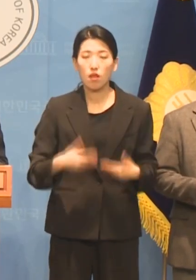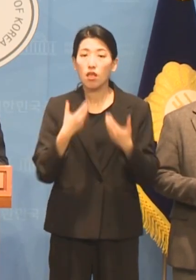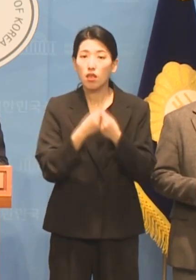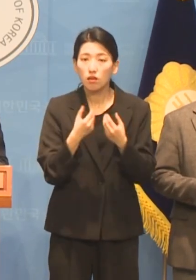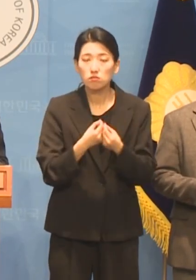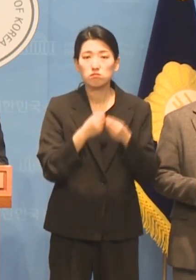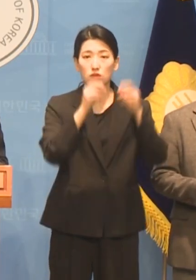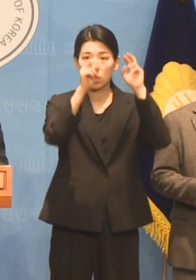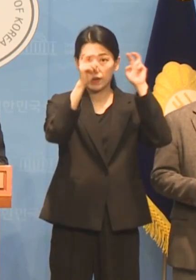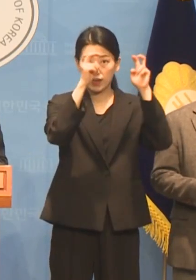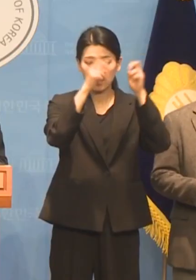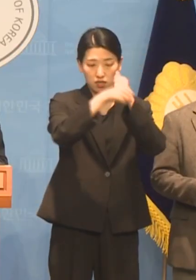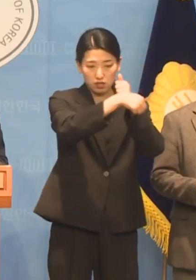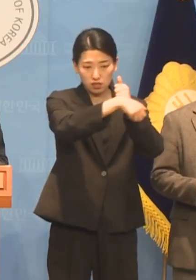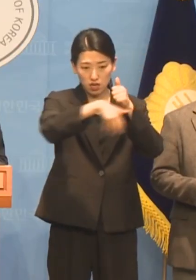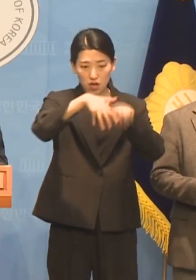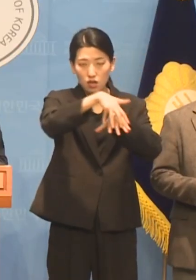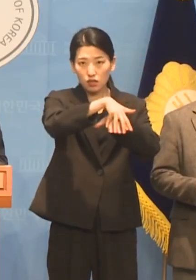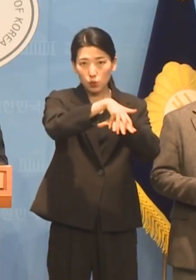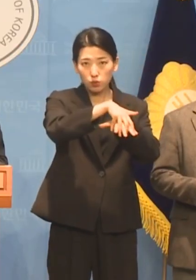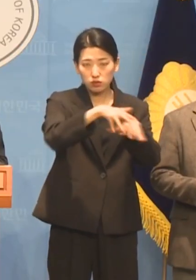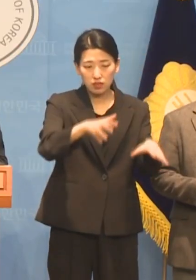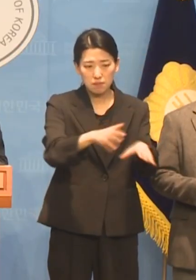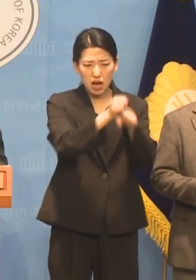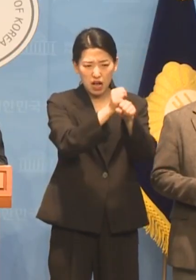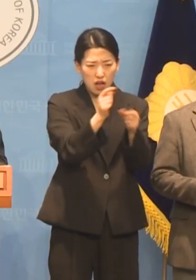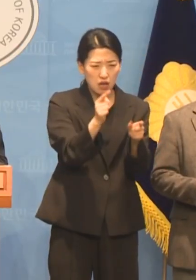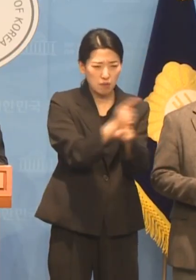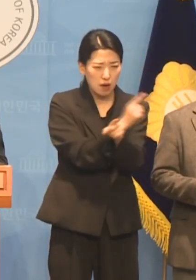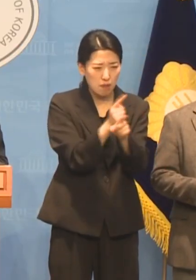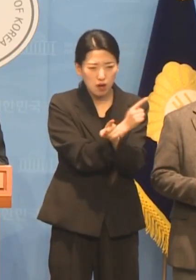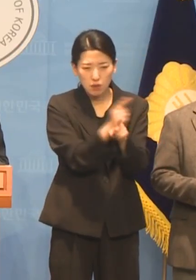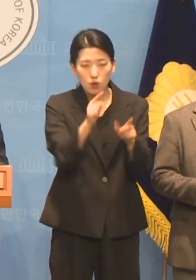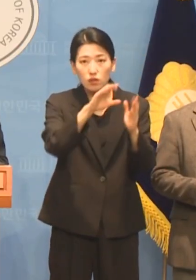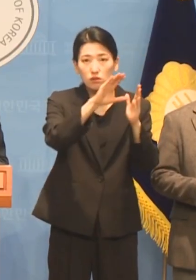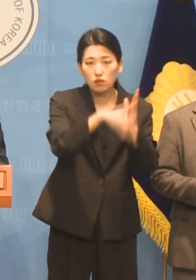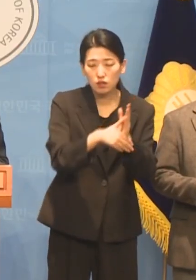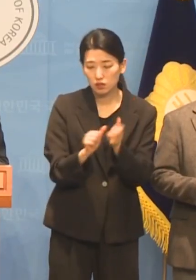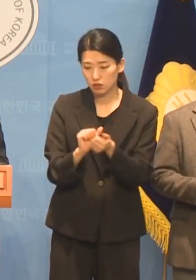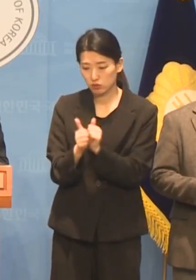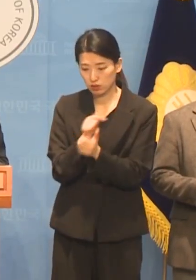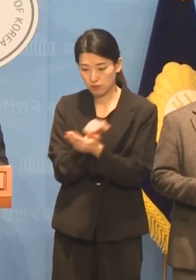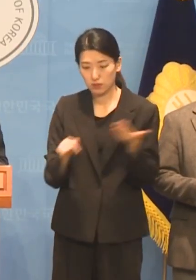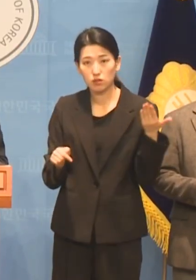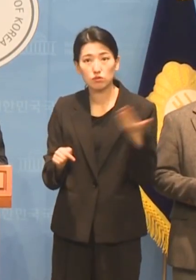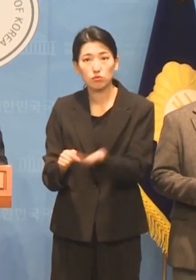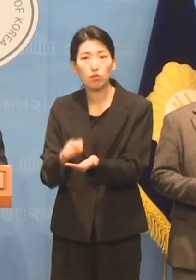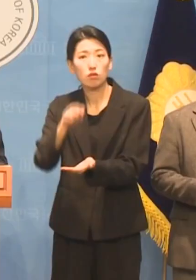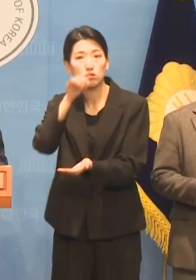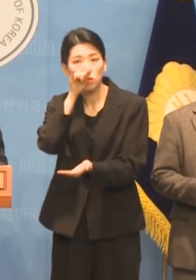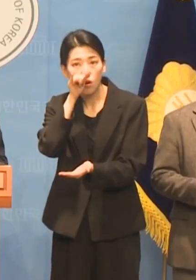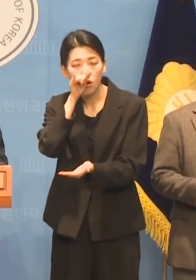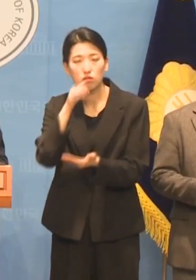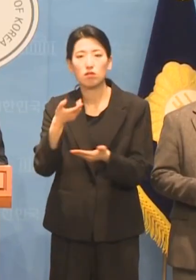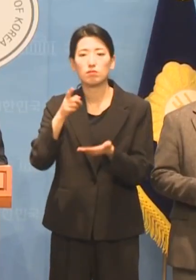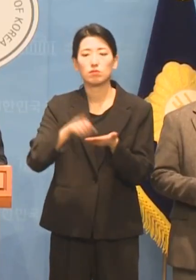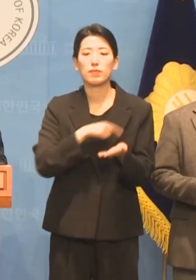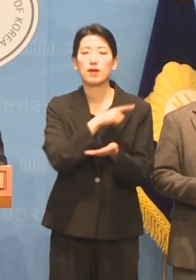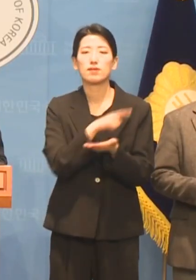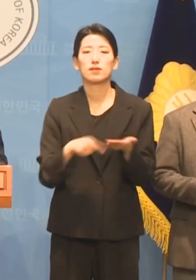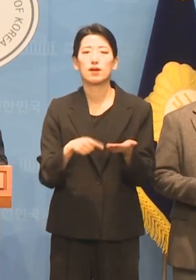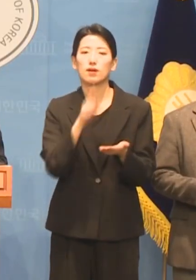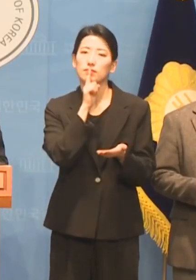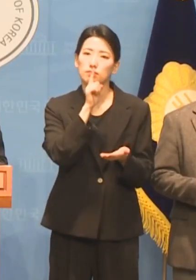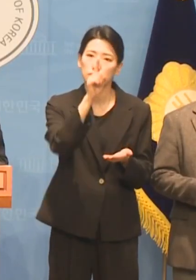인하여 회사의 이익이 아닌 주주 이익이 직접 침해되는 경우 주주 이사에 대한 손해배상 청구 등